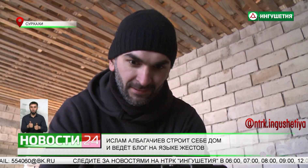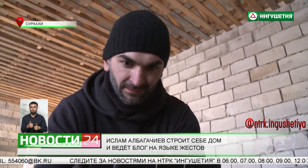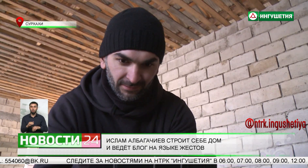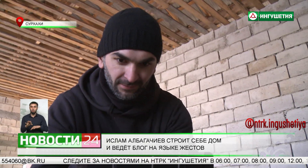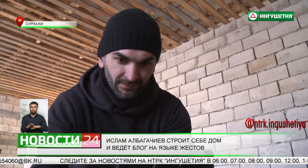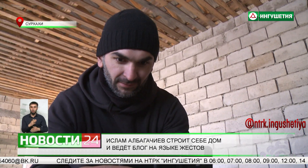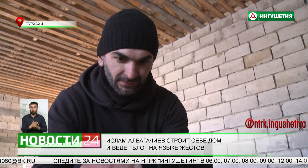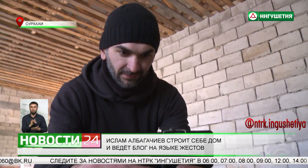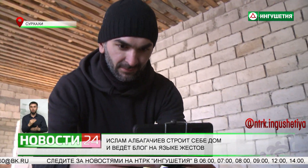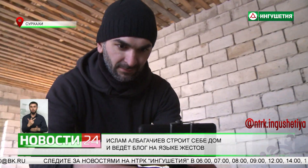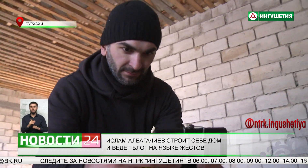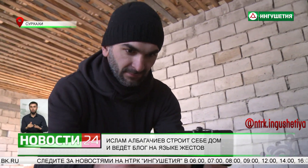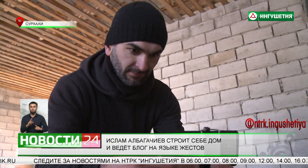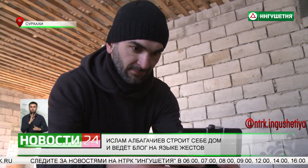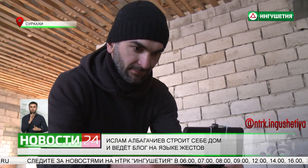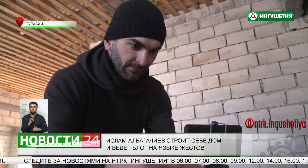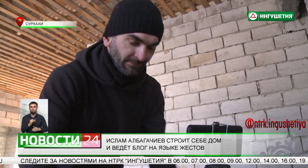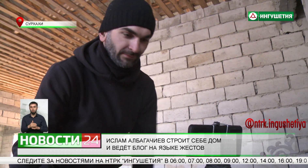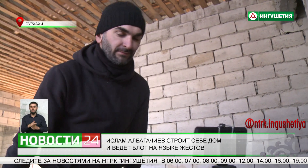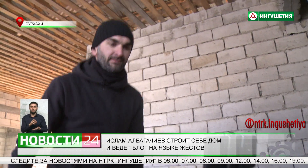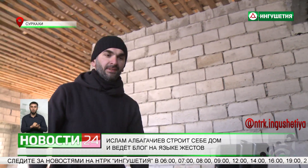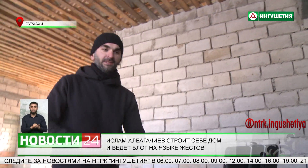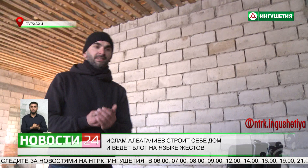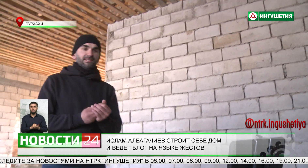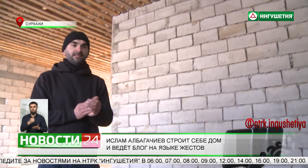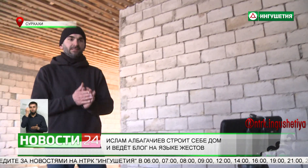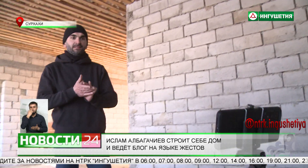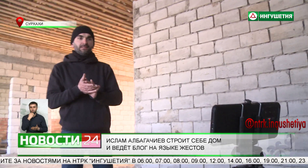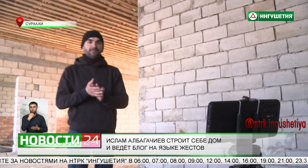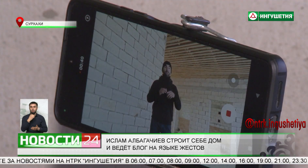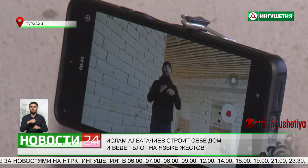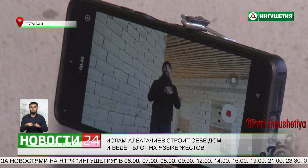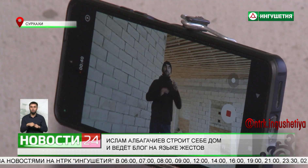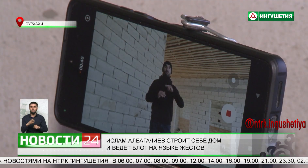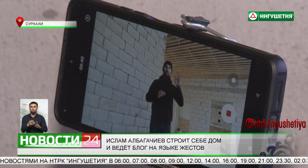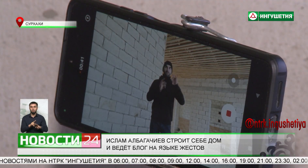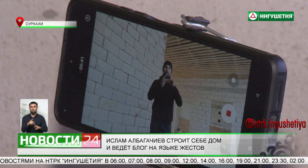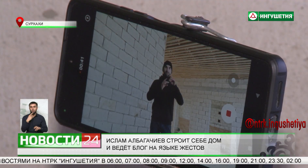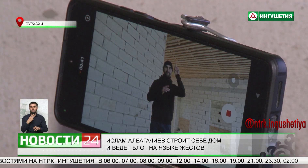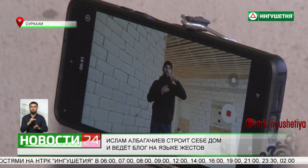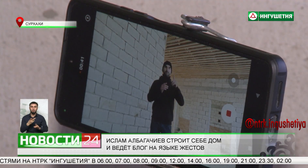Женат, воспитывает 3 дочерей и периодически занимается благотворительностью. Но об этом наш герой